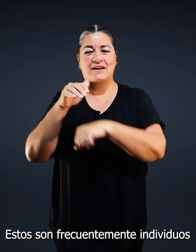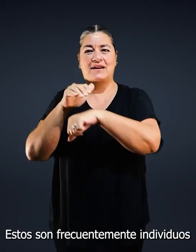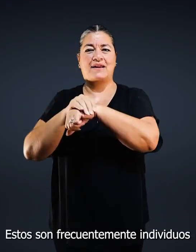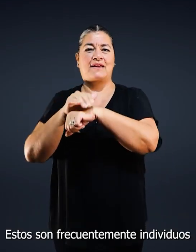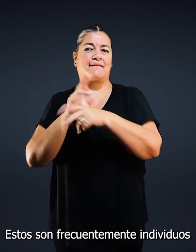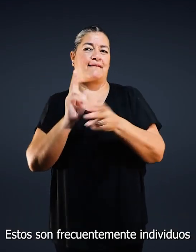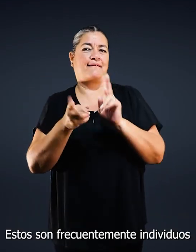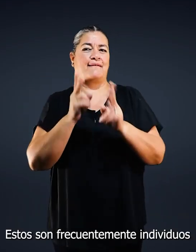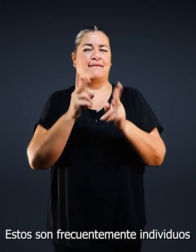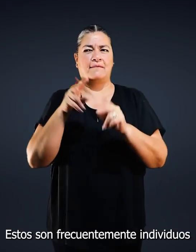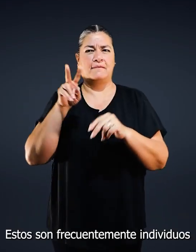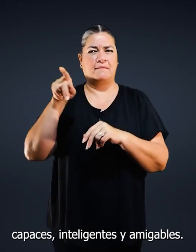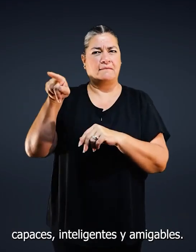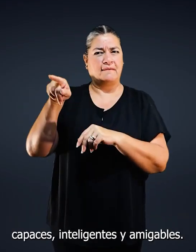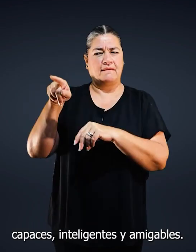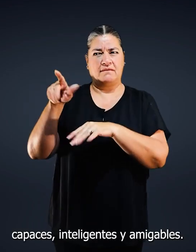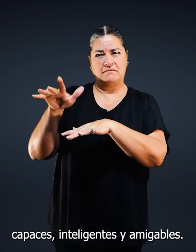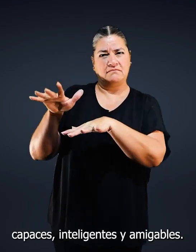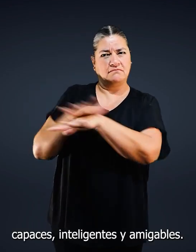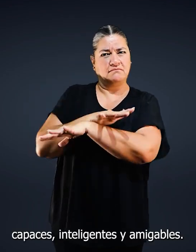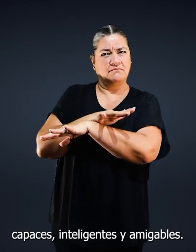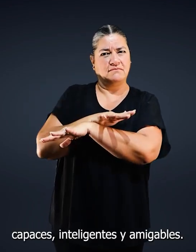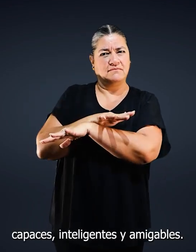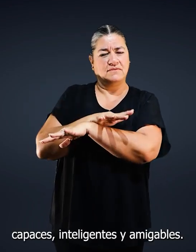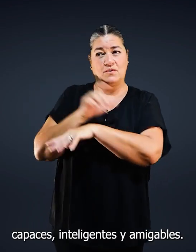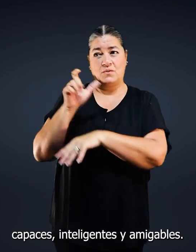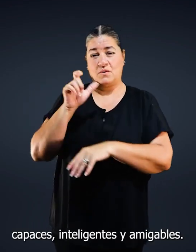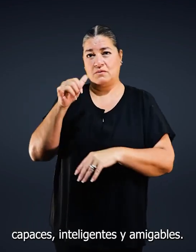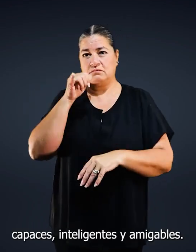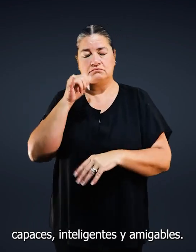Estos son frecuentemente individuos capaces, inteligentes y amigables.